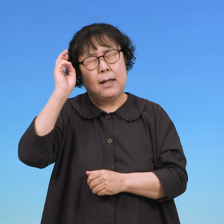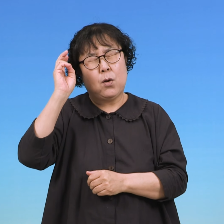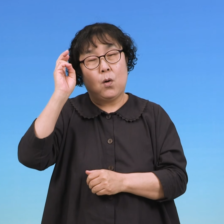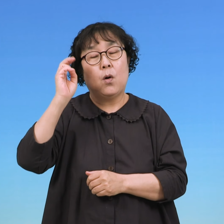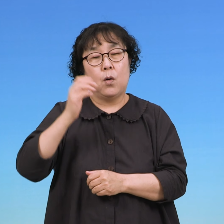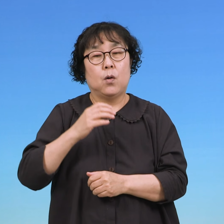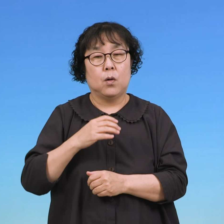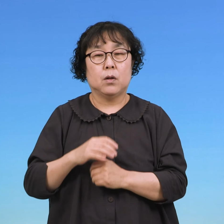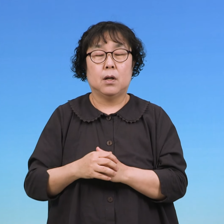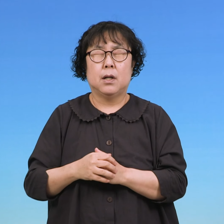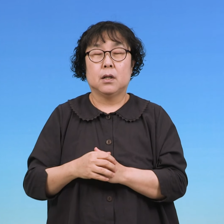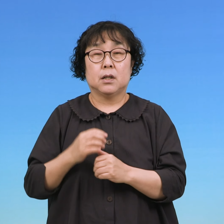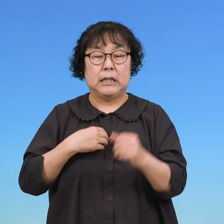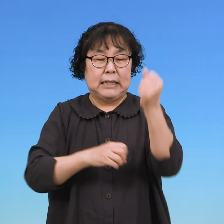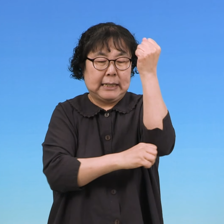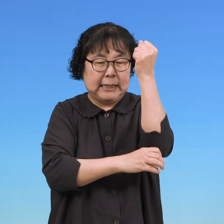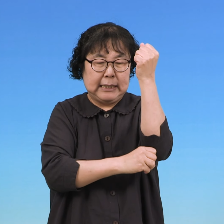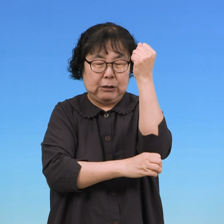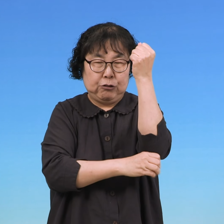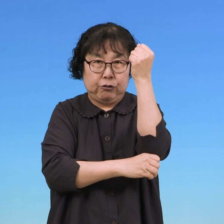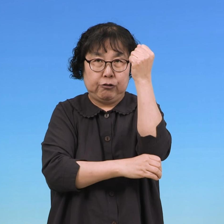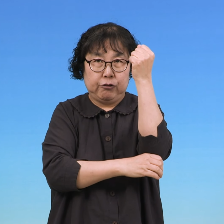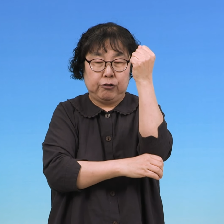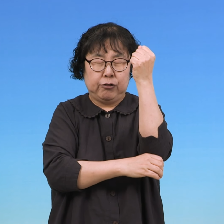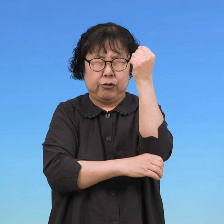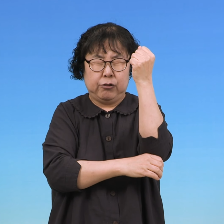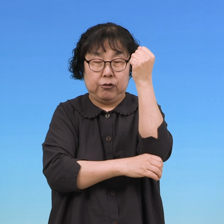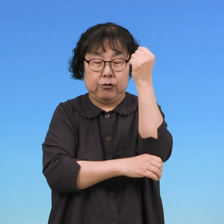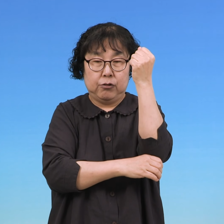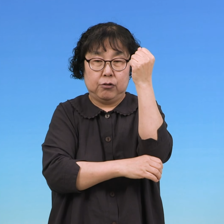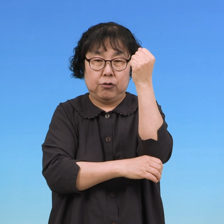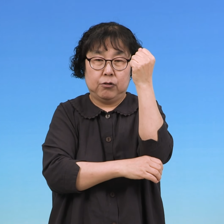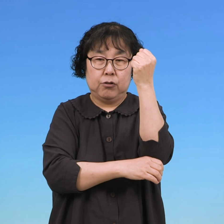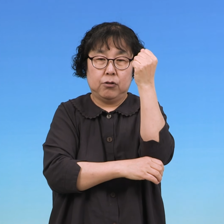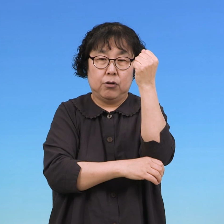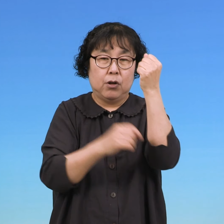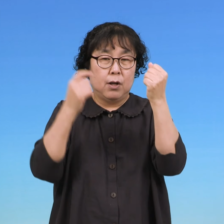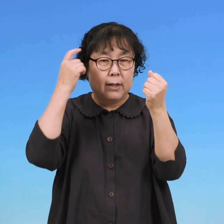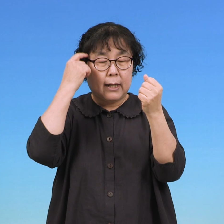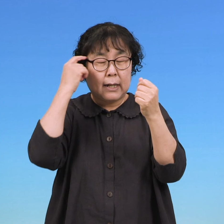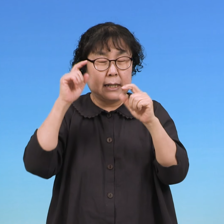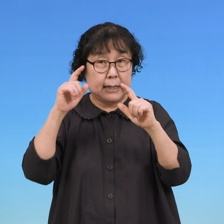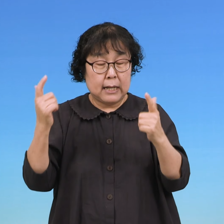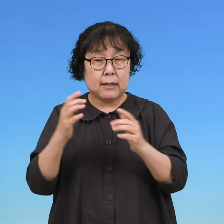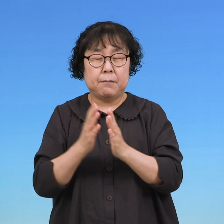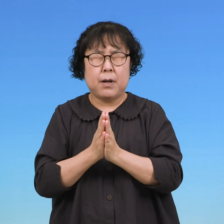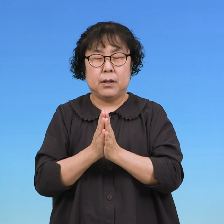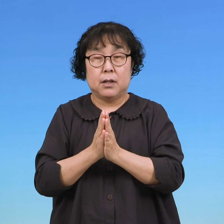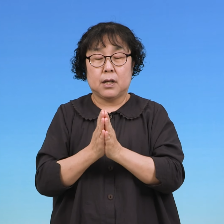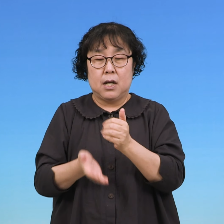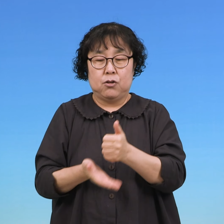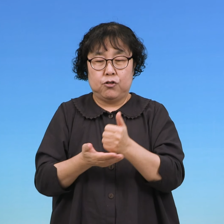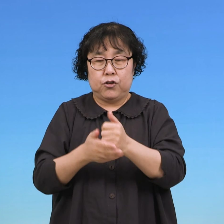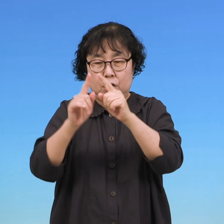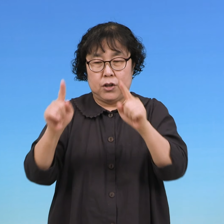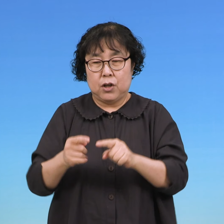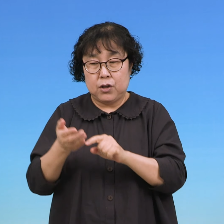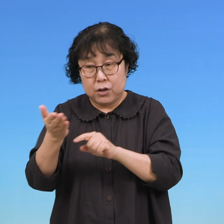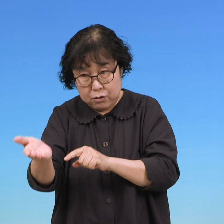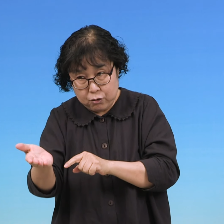제가 인정에 못 이겨가지고 그거 써줬으면요. 잠깐 기분 좋고 그분이 이런 생각을 했을 것 같아.